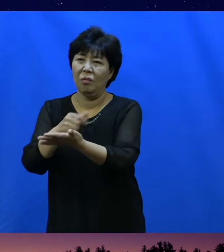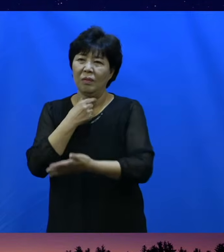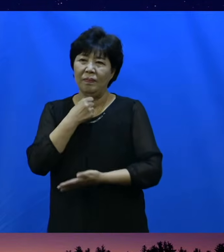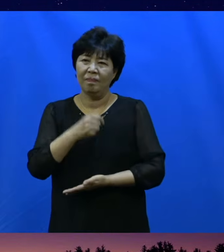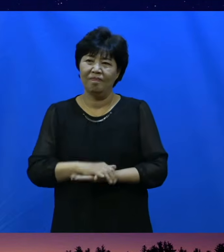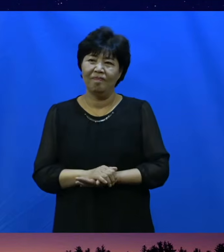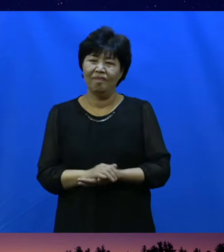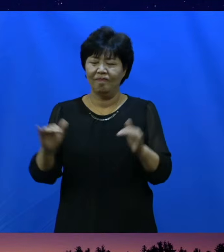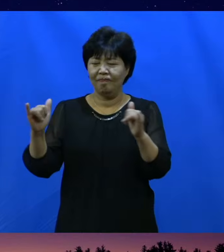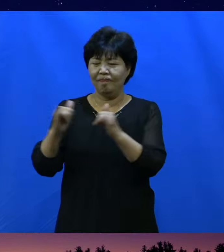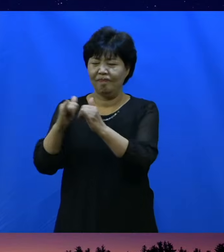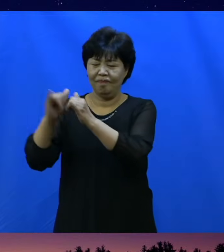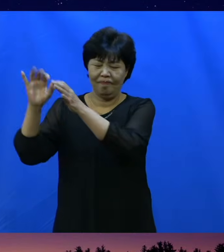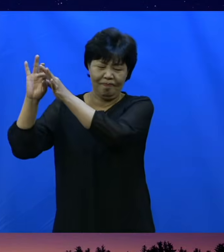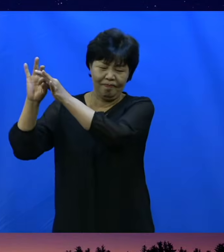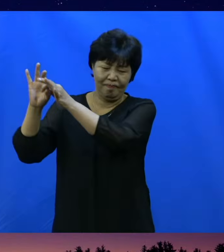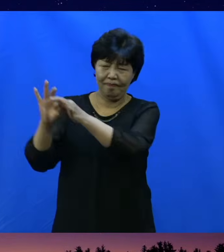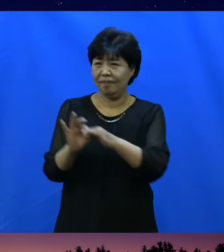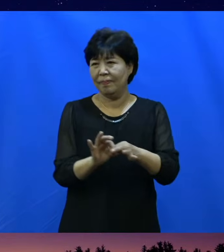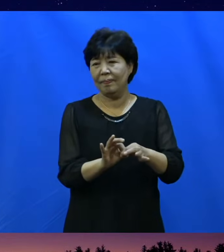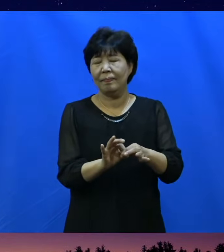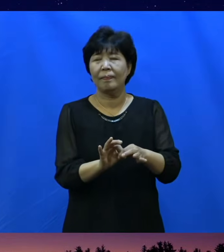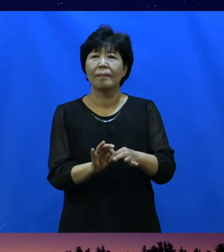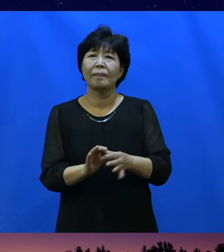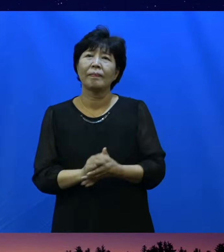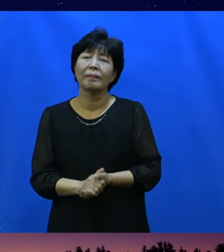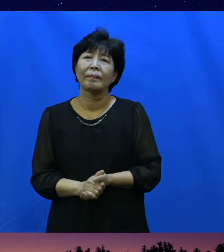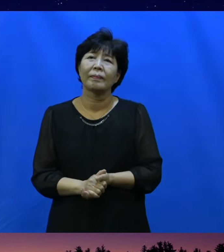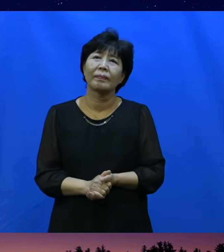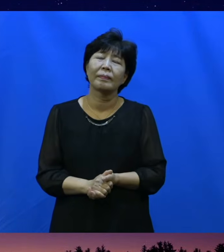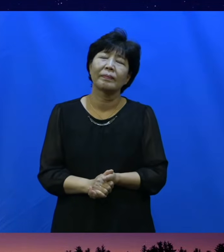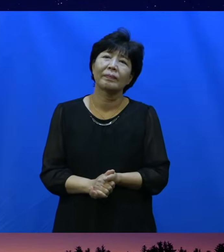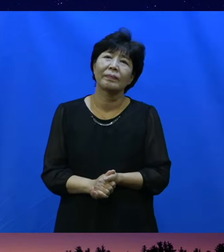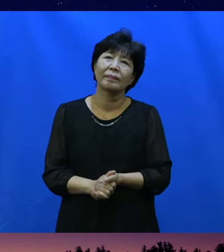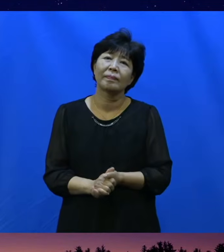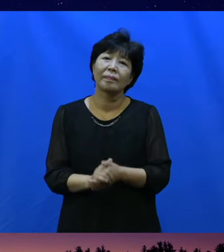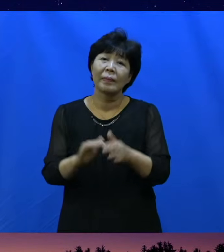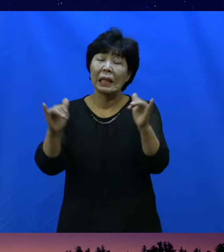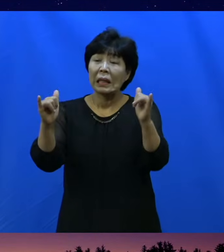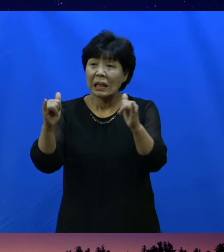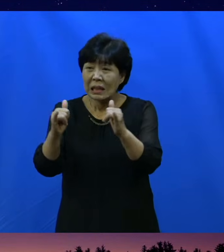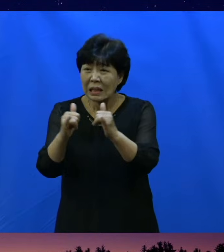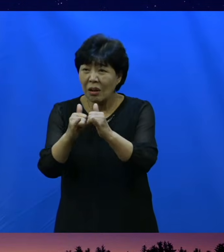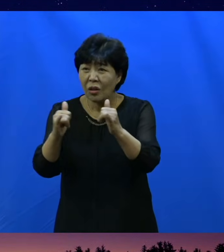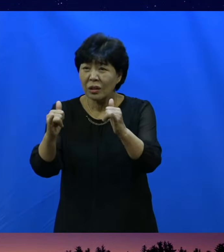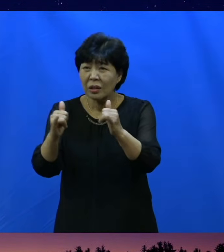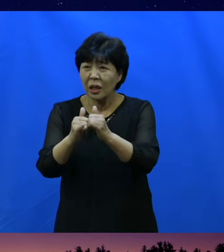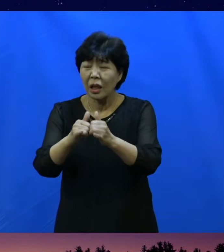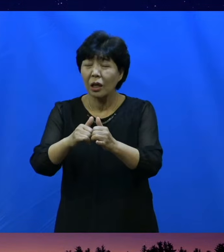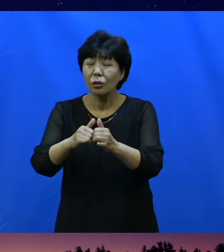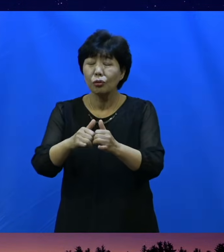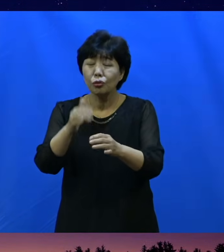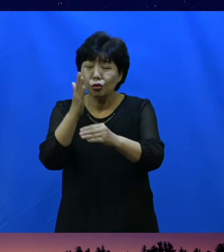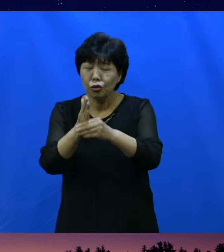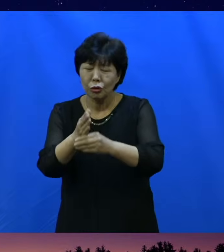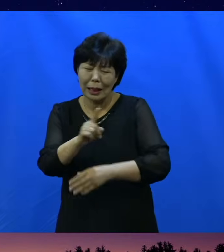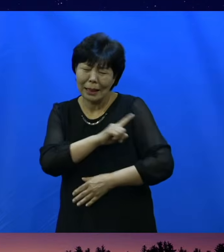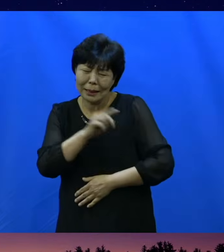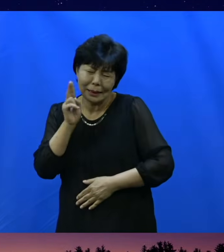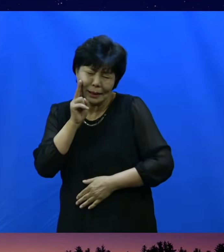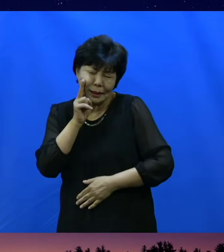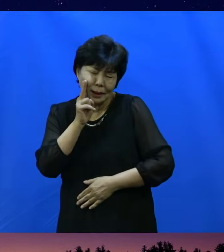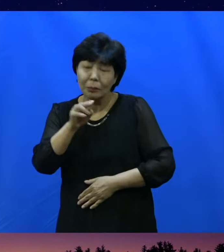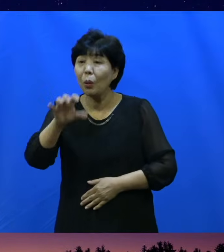지금도 계속되고 있는 겁니다. 자, 그런데 이 전쟁의 격전지 중에 격전지는 어디냐? 우리의 마음과